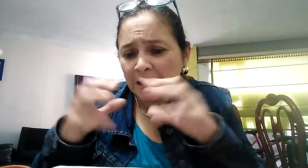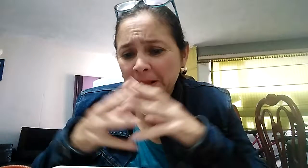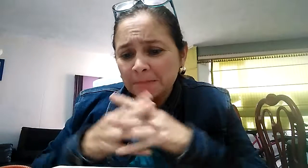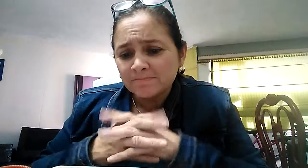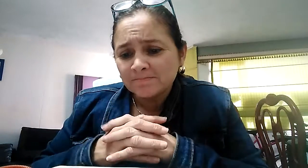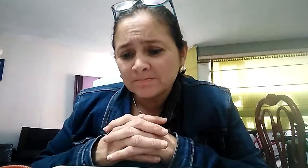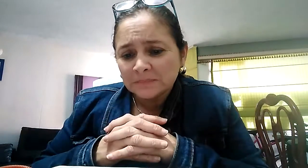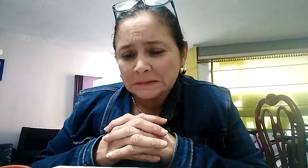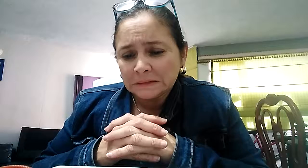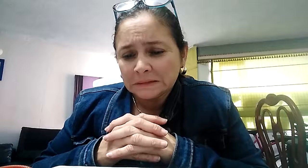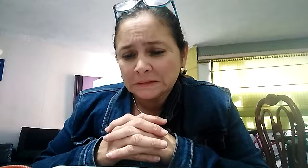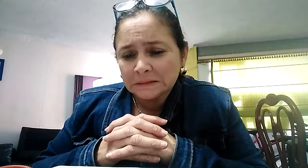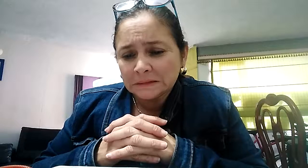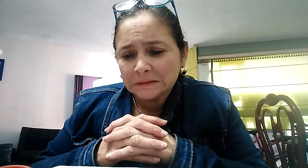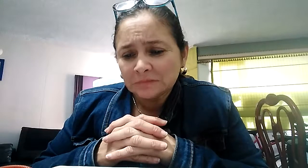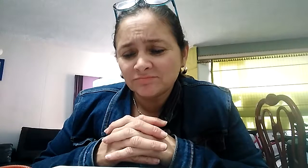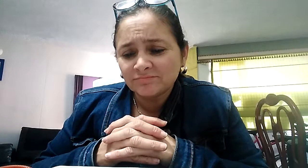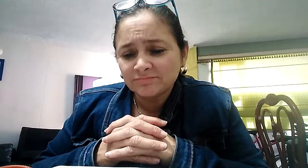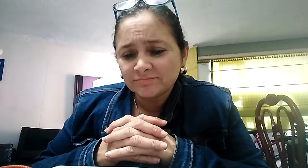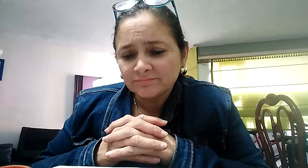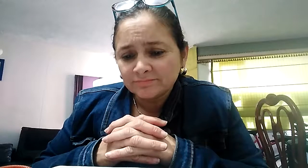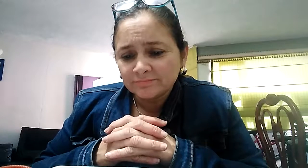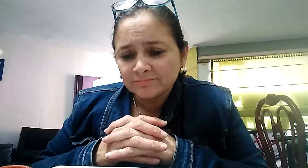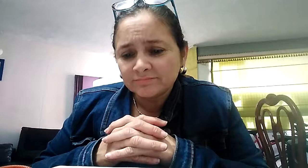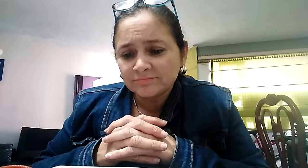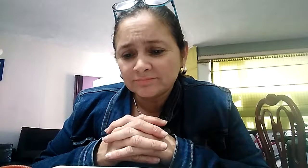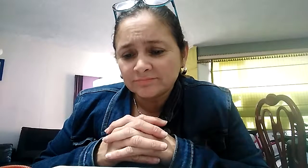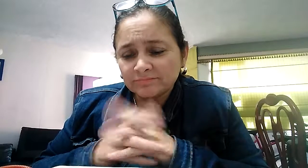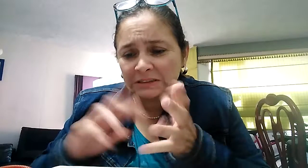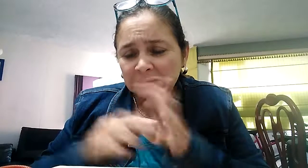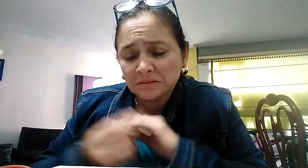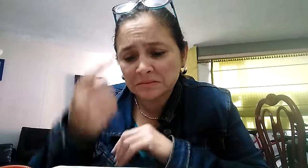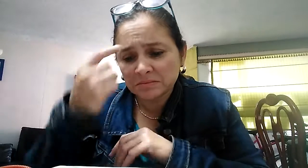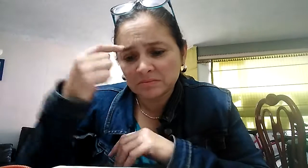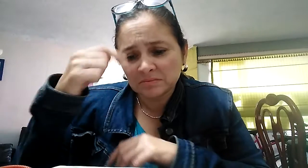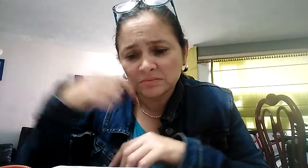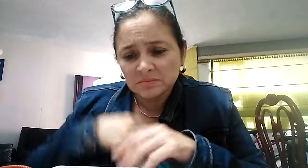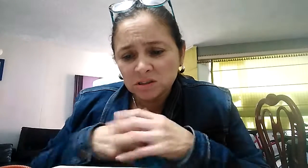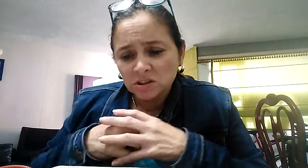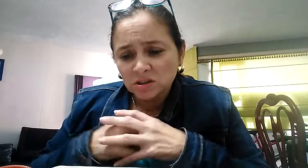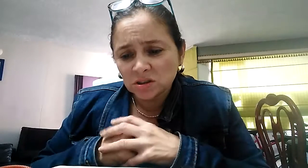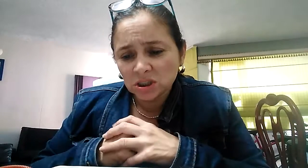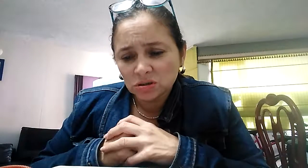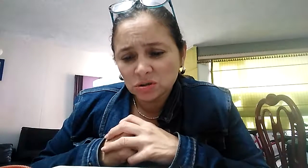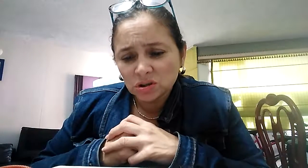Hola. Hola. Habla el presidente de los Estados Unidos de América. Lo llamo para decirle...